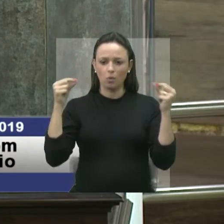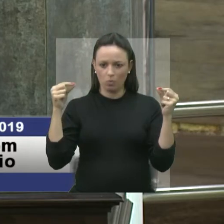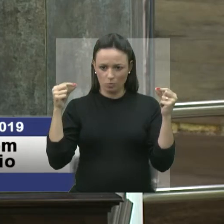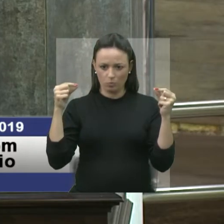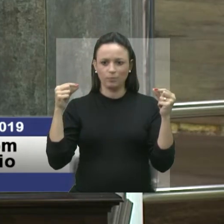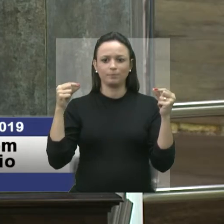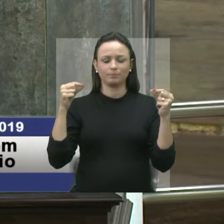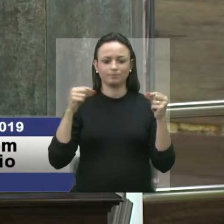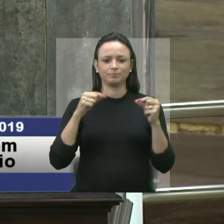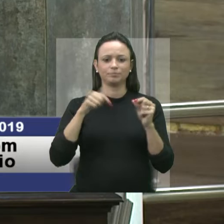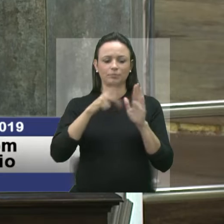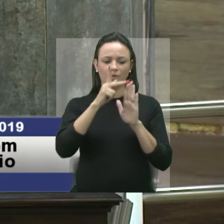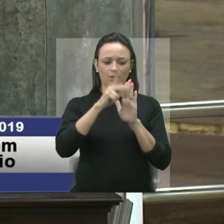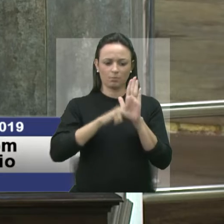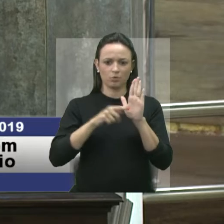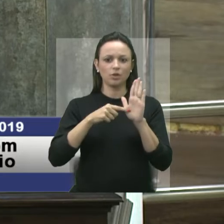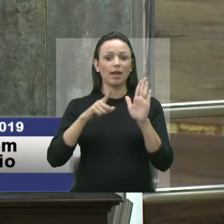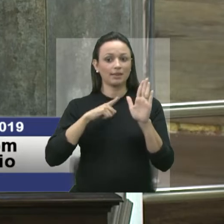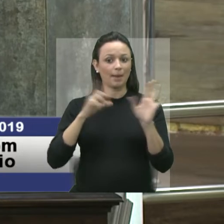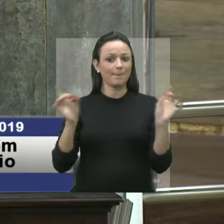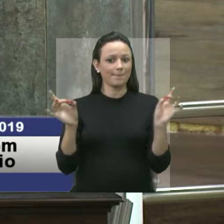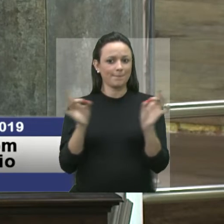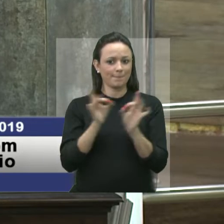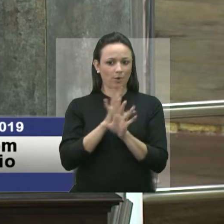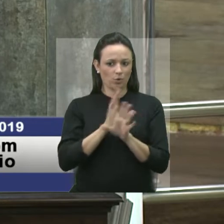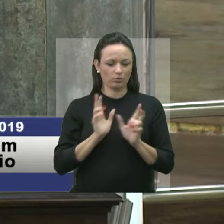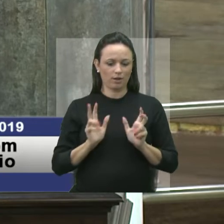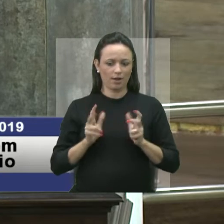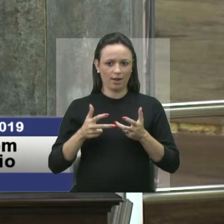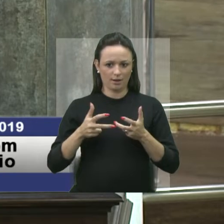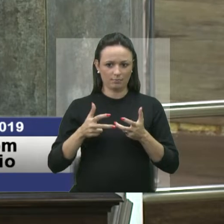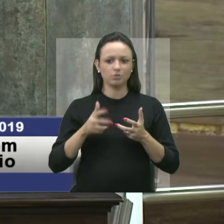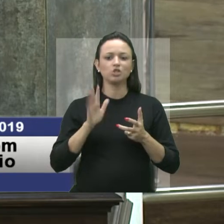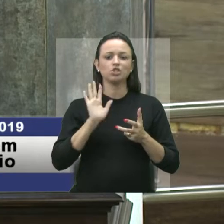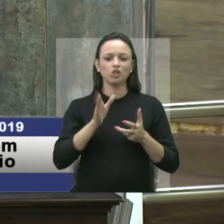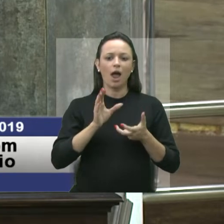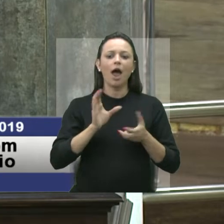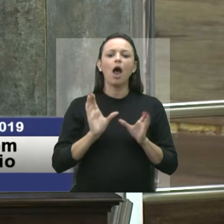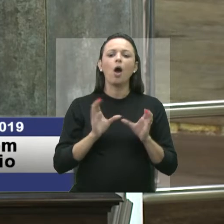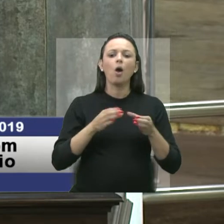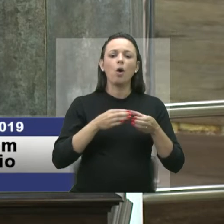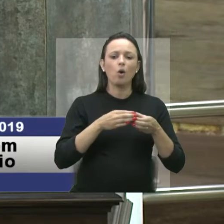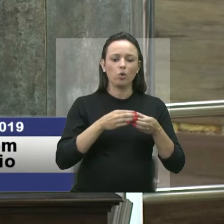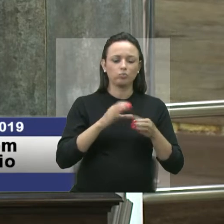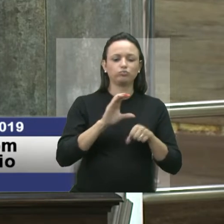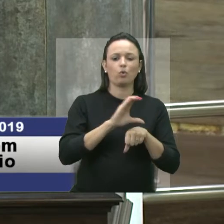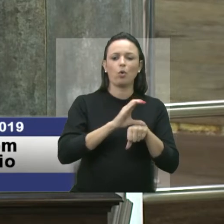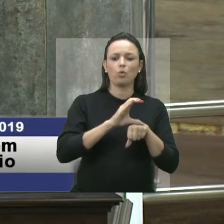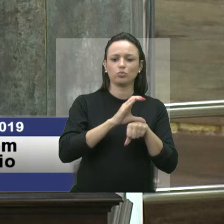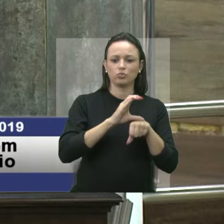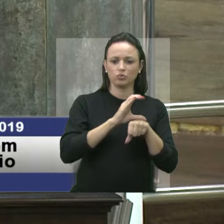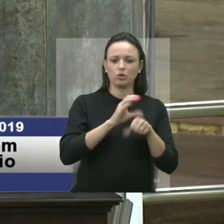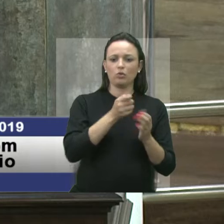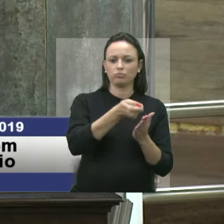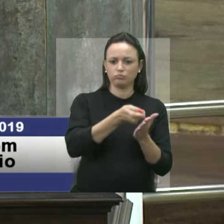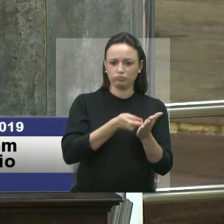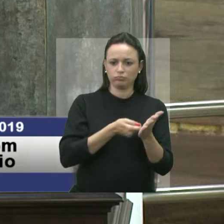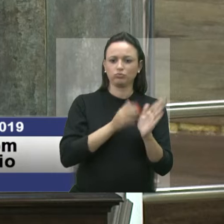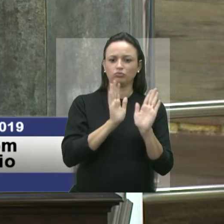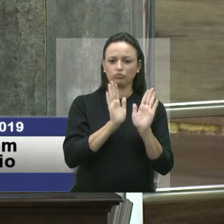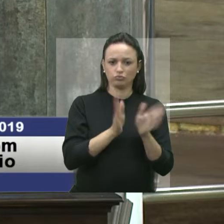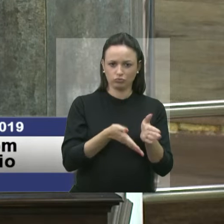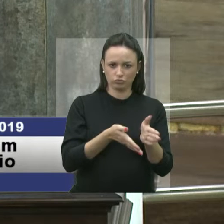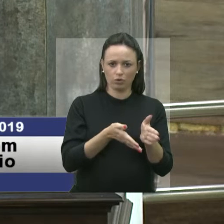o projeto está na casa, já passou pela Comissão de Constituição, Justiça e Redação,